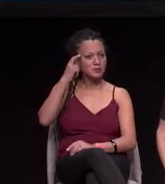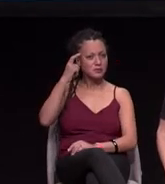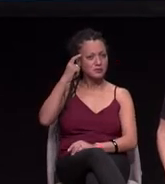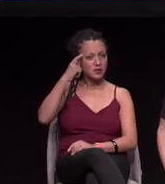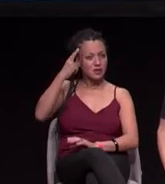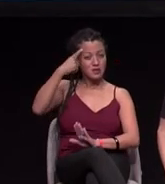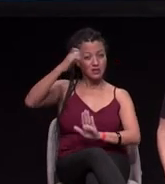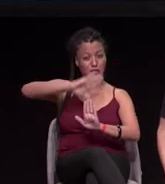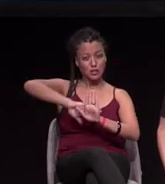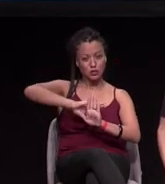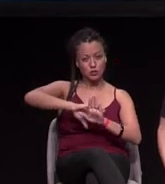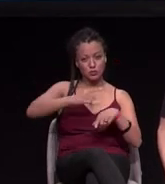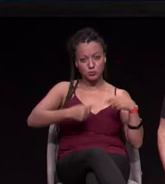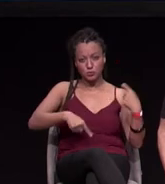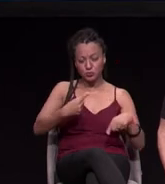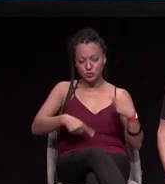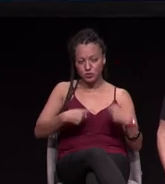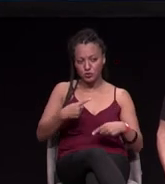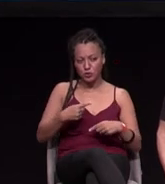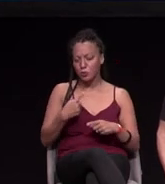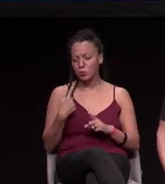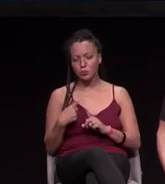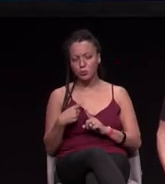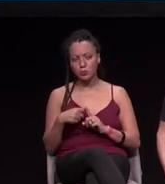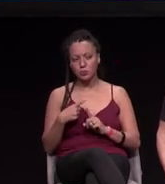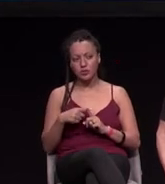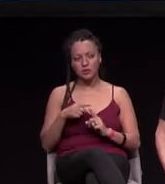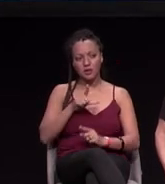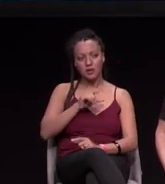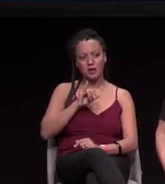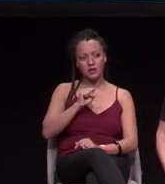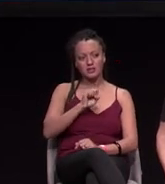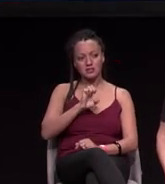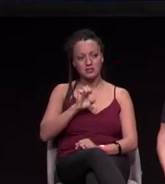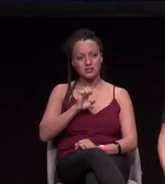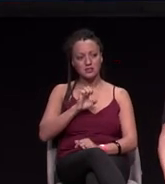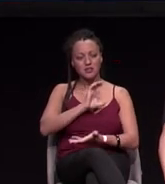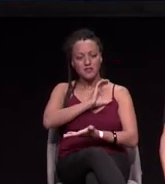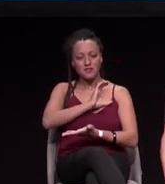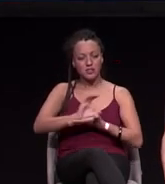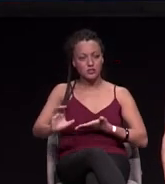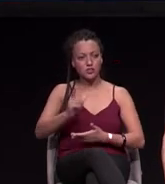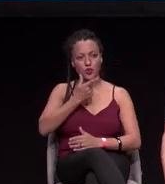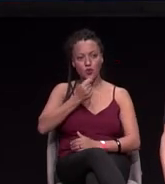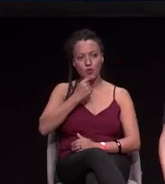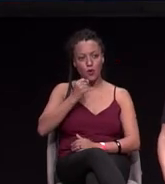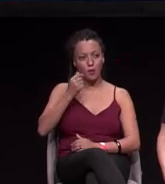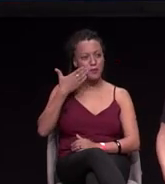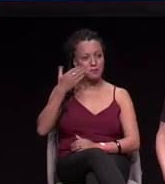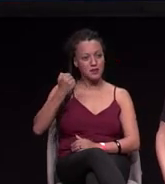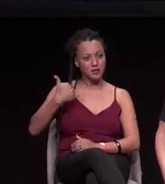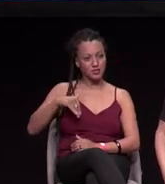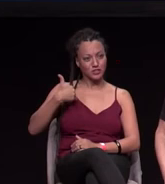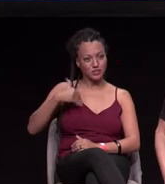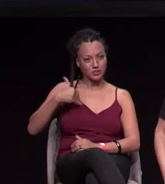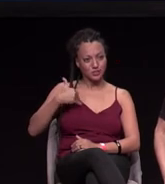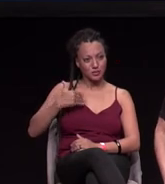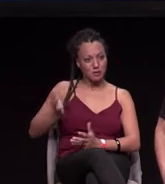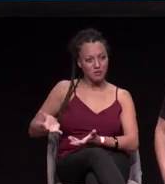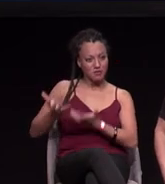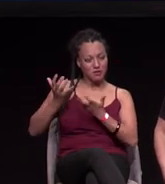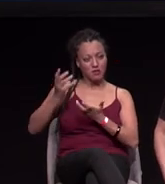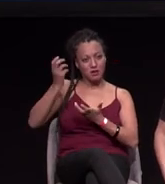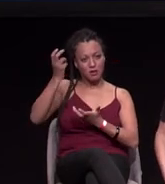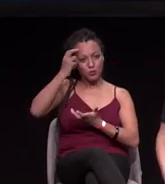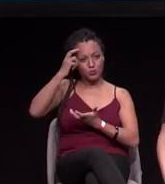ideológico e político o que levou anísio texeira financiar um branco argentino para documentar a tradição cultural da bahia